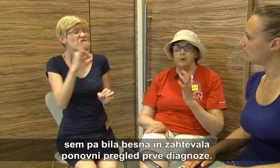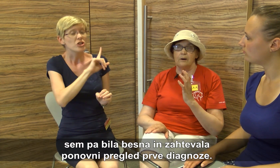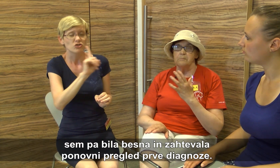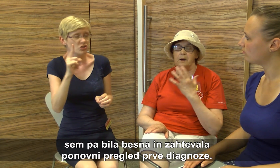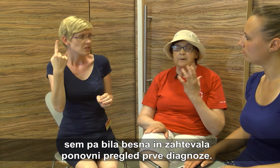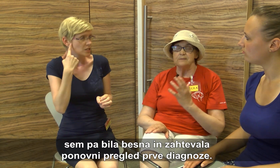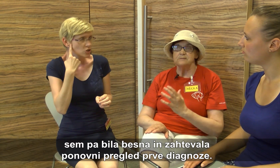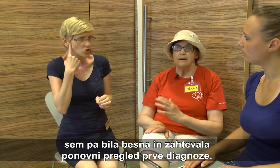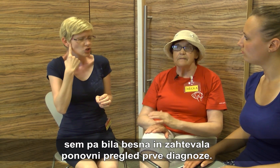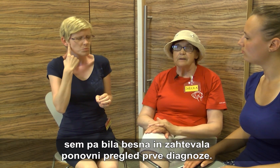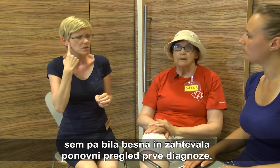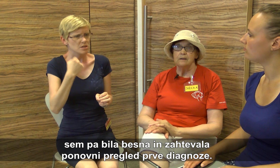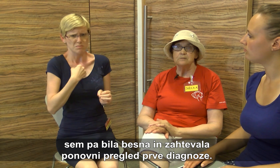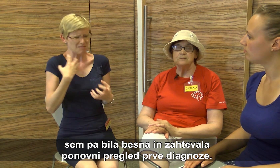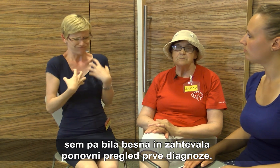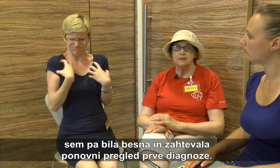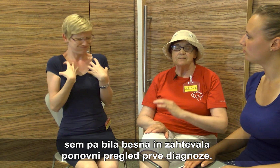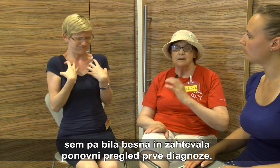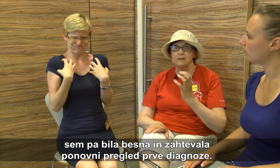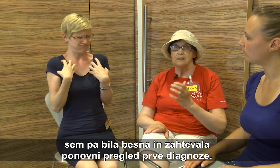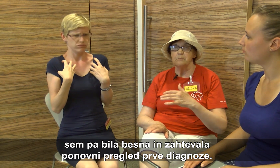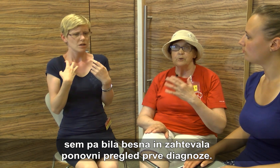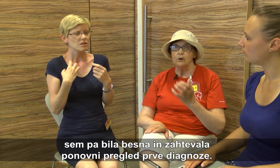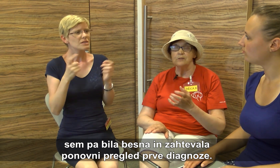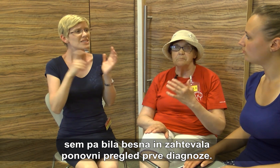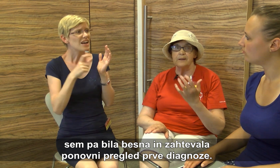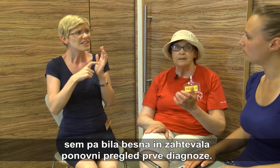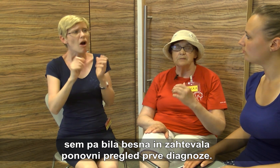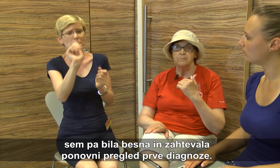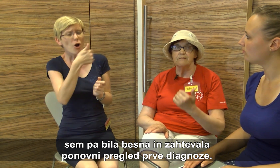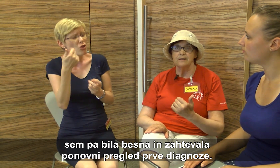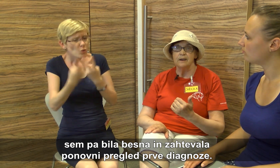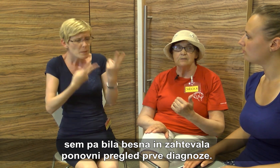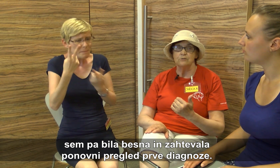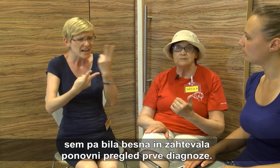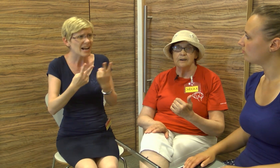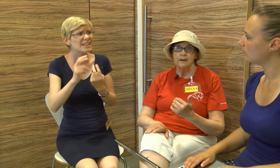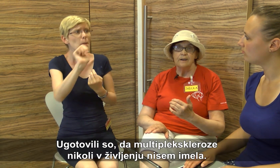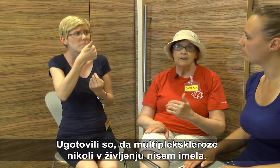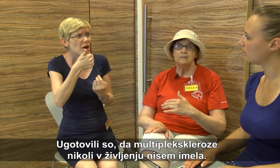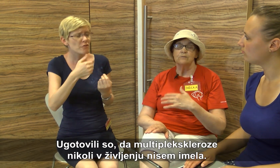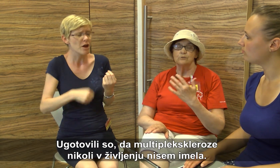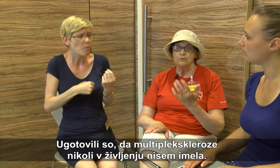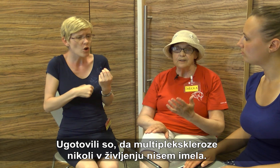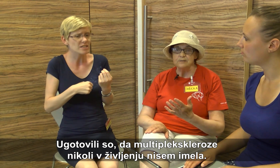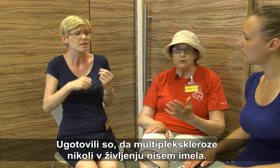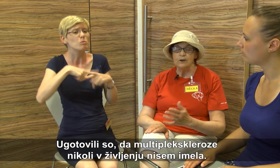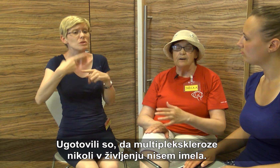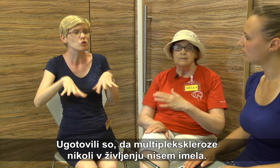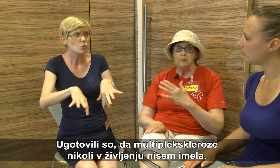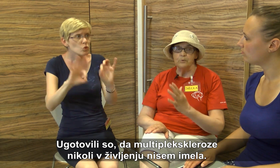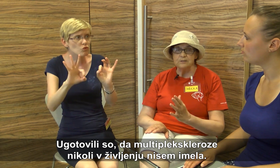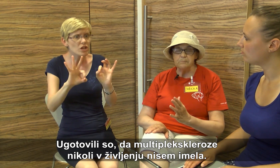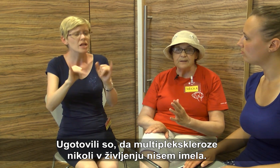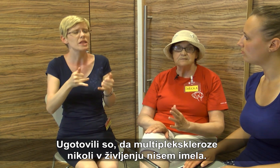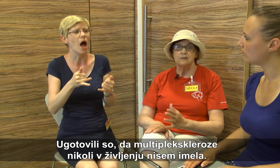sem pa bila besna in sem zahtevala ponovni pregled prve diagnoze in ugotovili so,